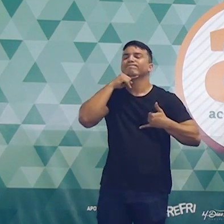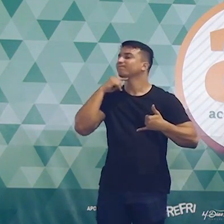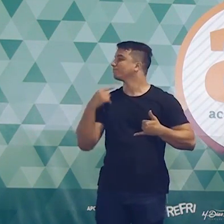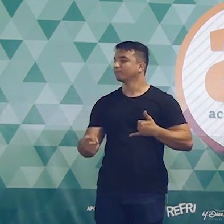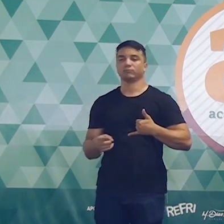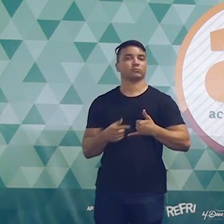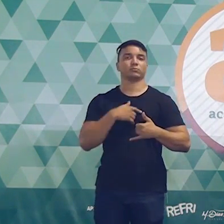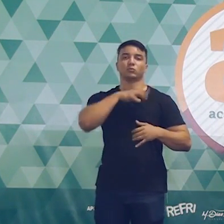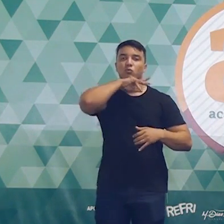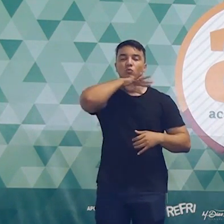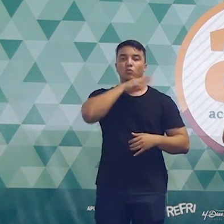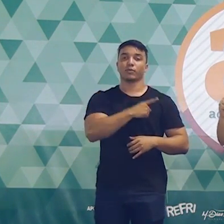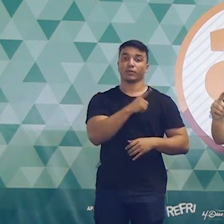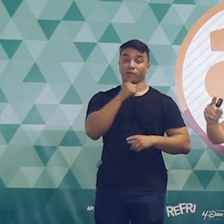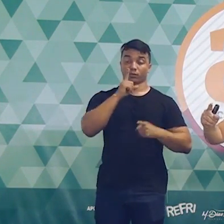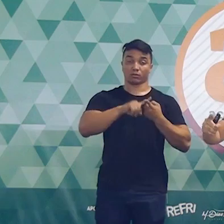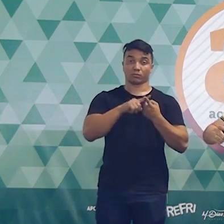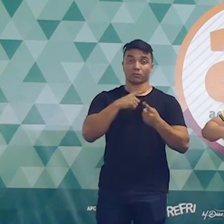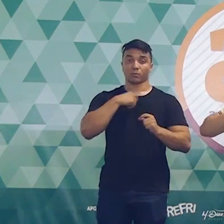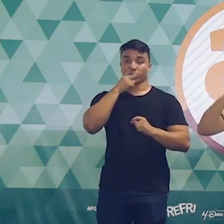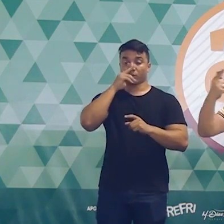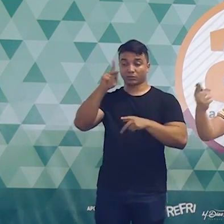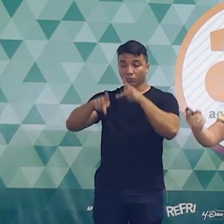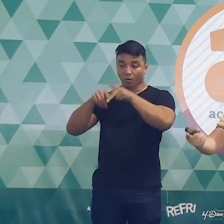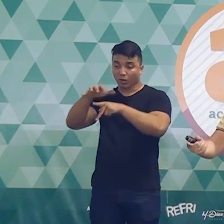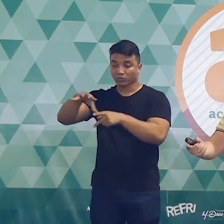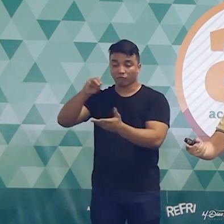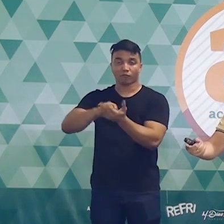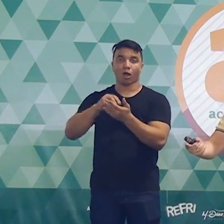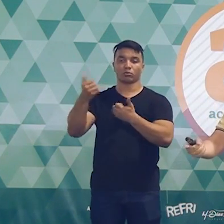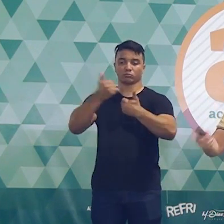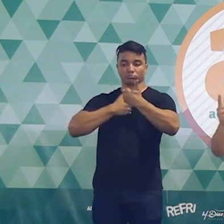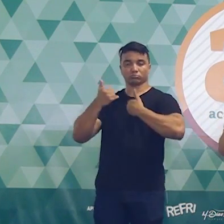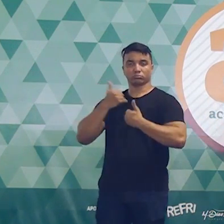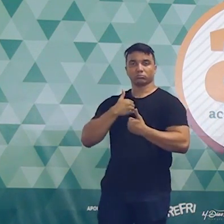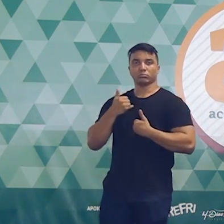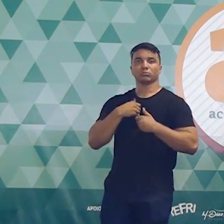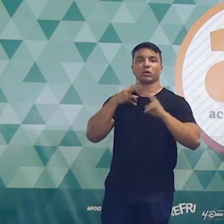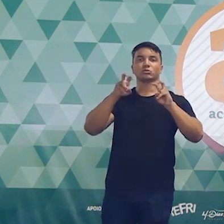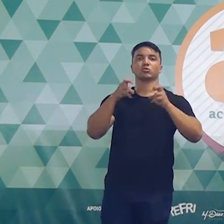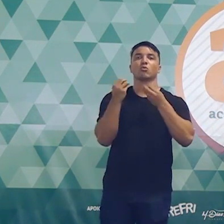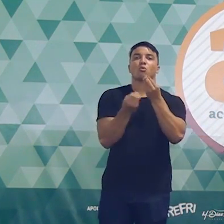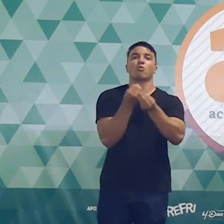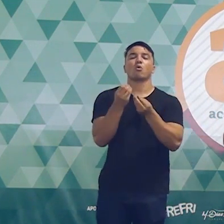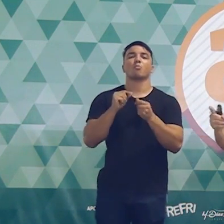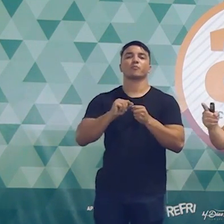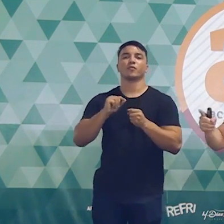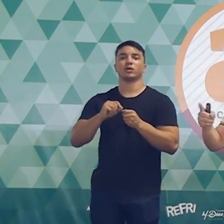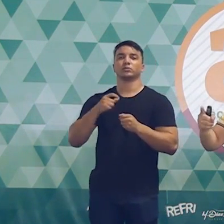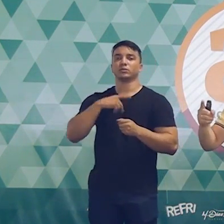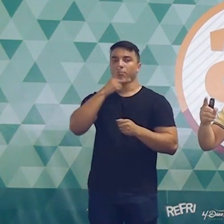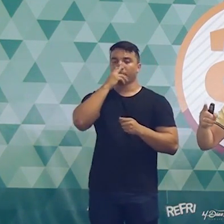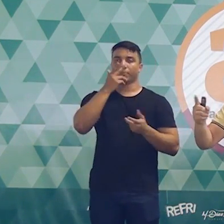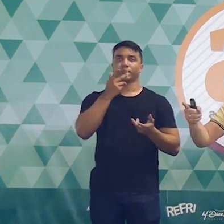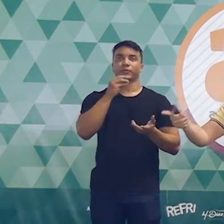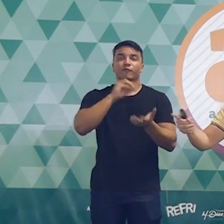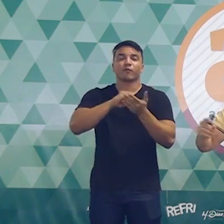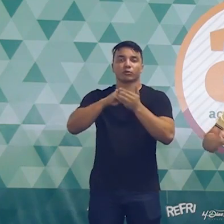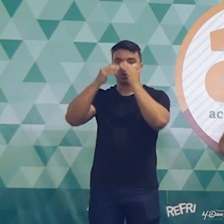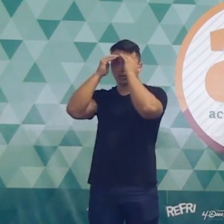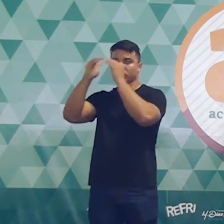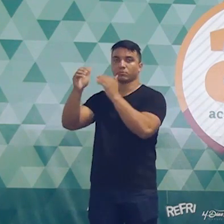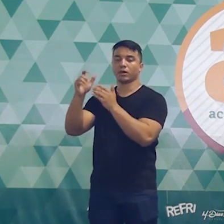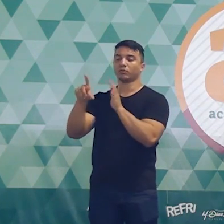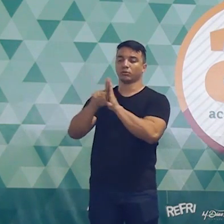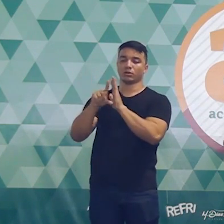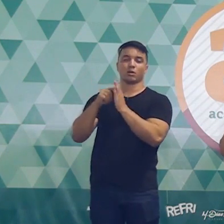funciona adequadamente, a população carece de informações sobre como proceder diante do desrespeito de